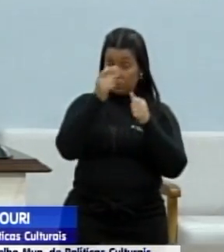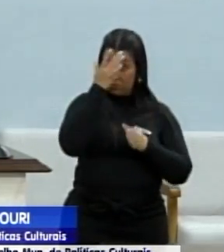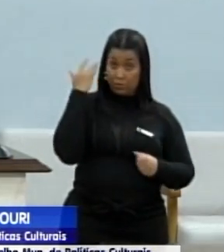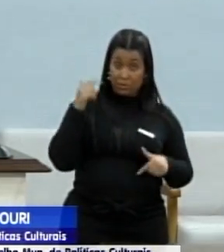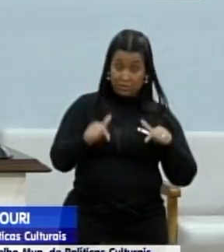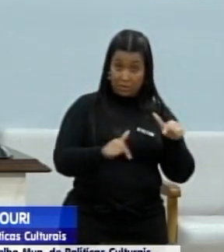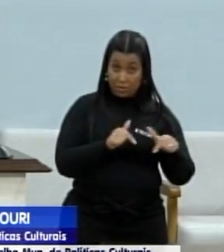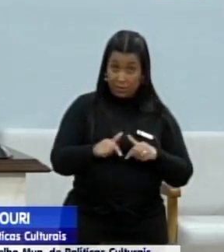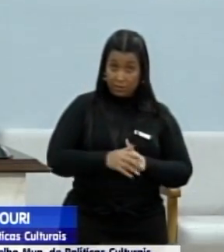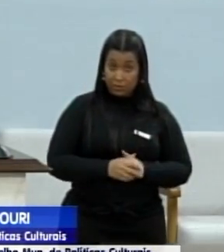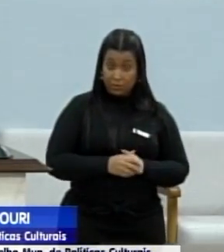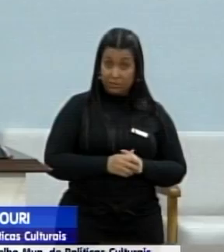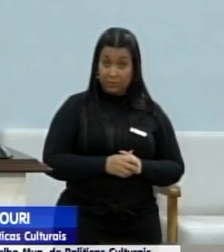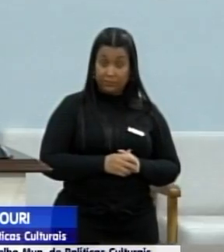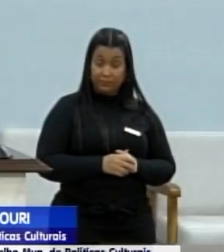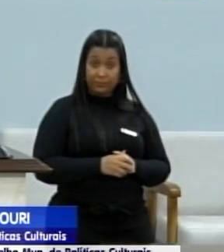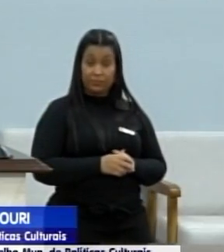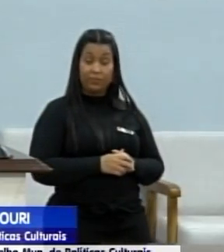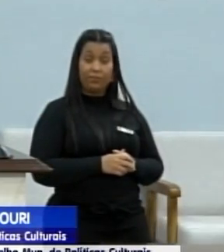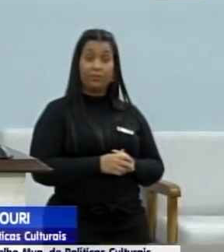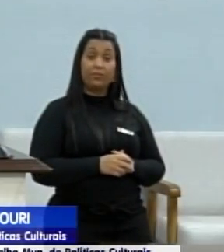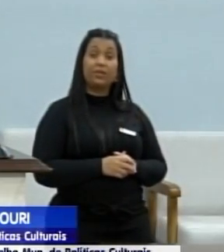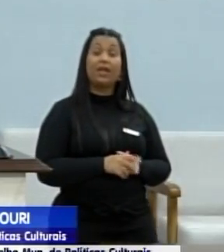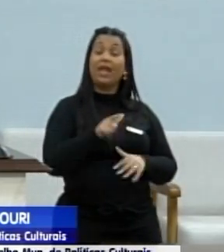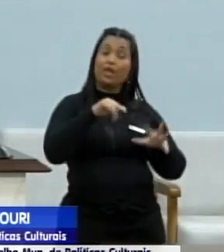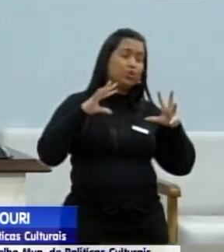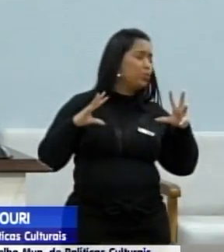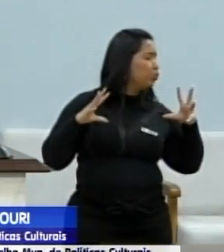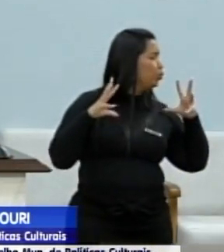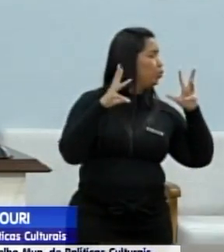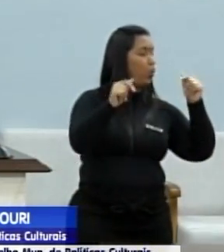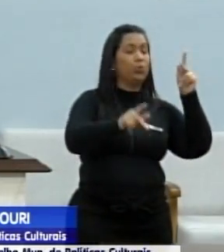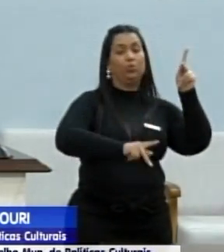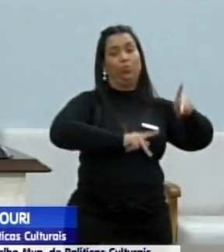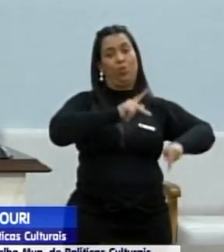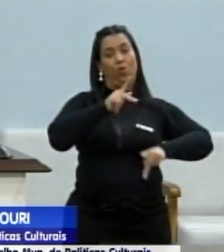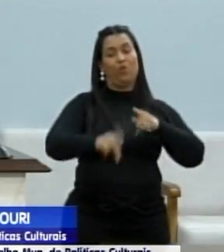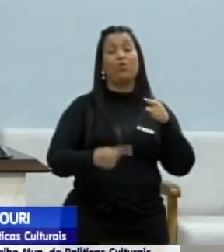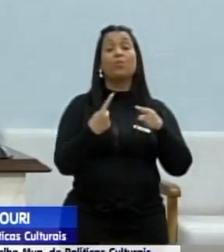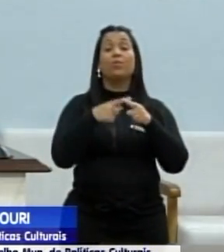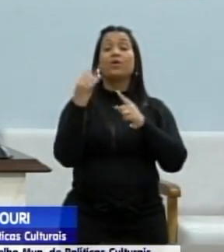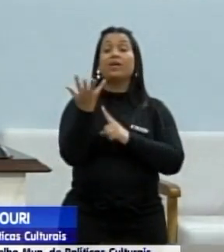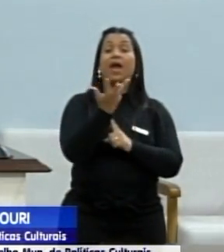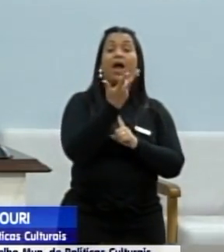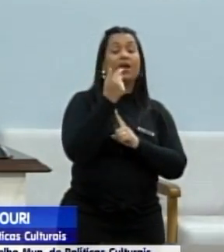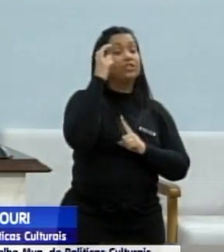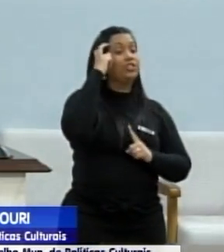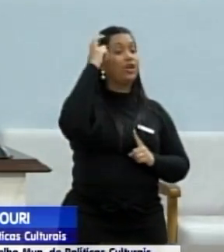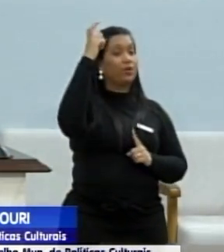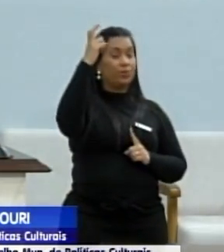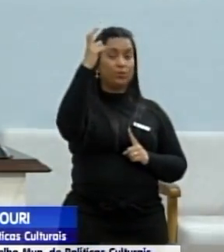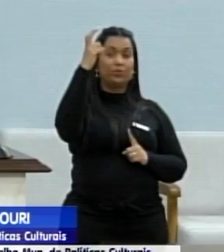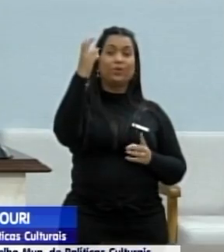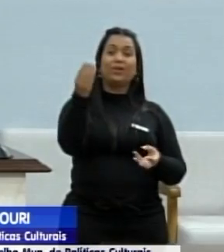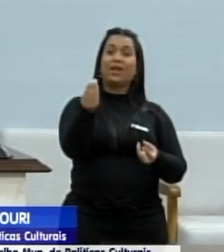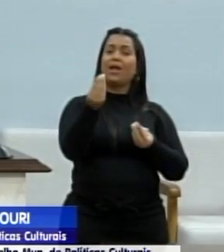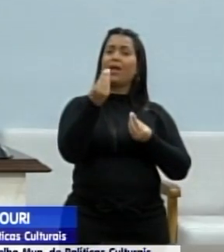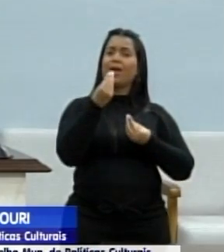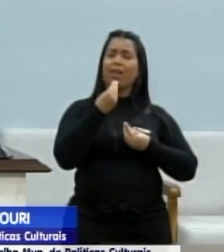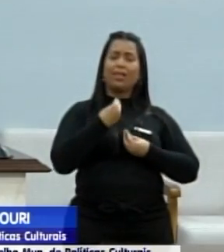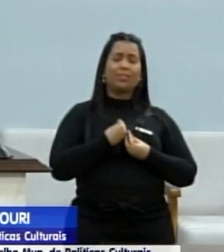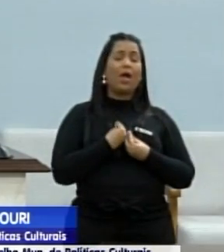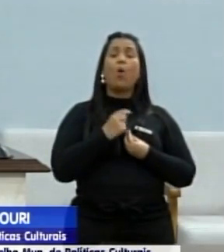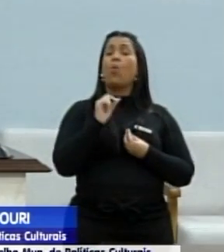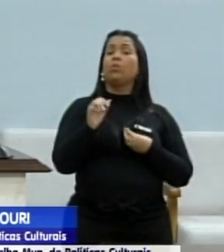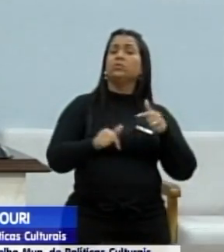trabalhadoras e os trabalhadores, é toda a população. Porque a arte, a cultura, ela traz desde os